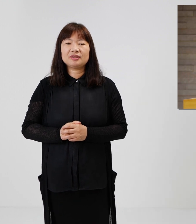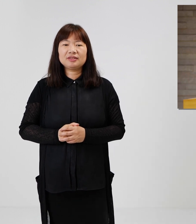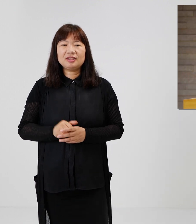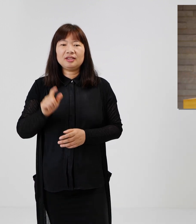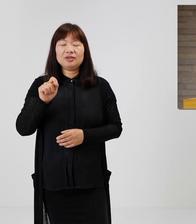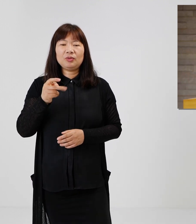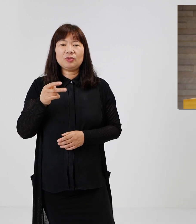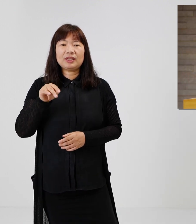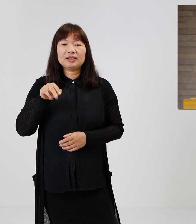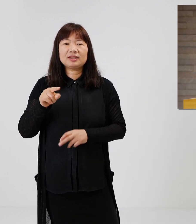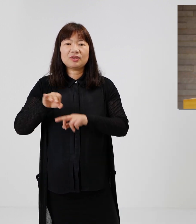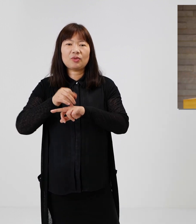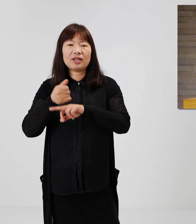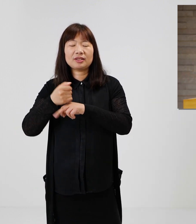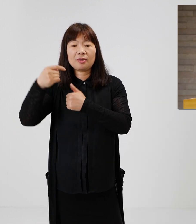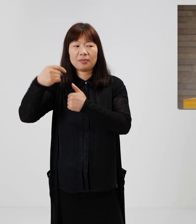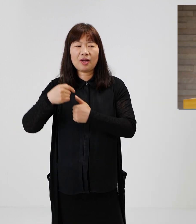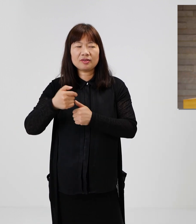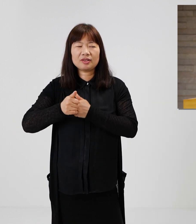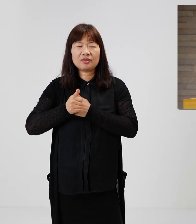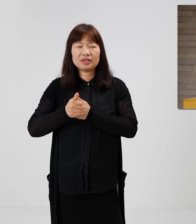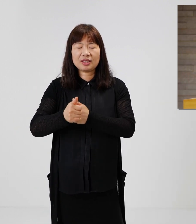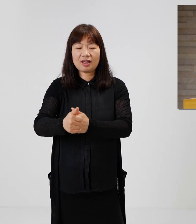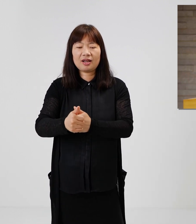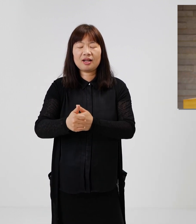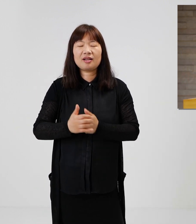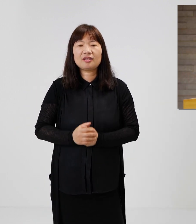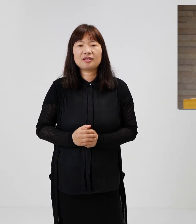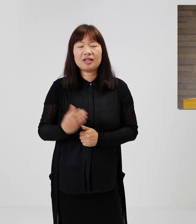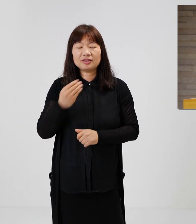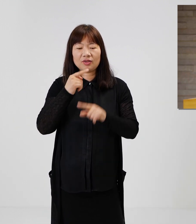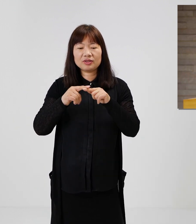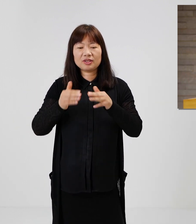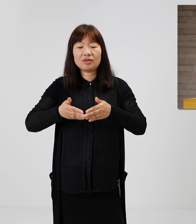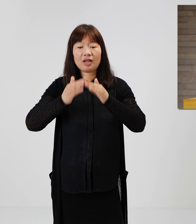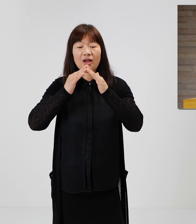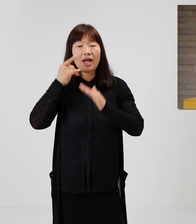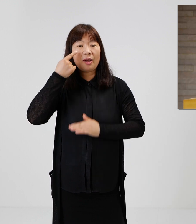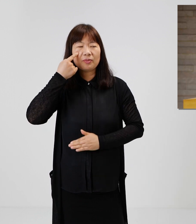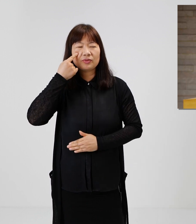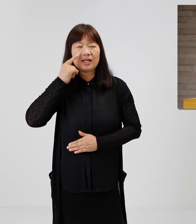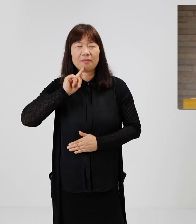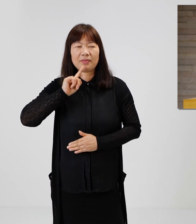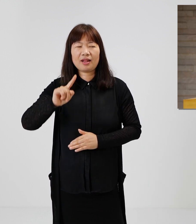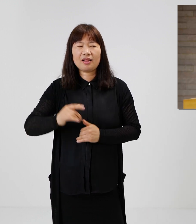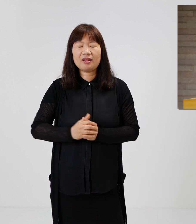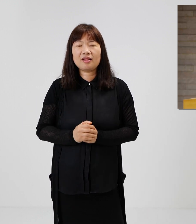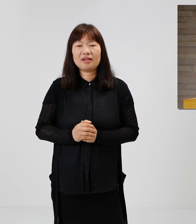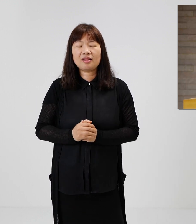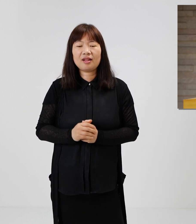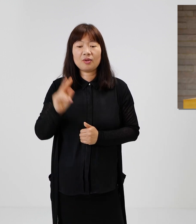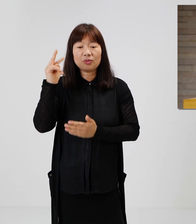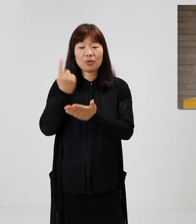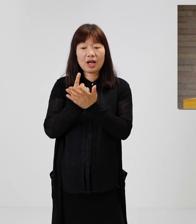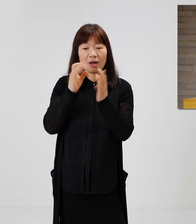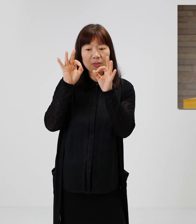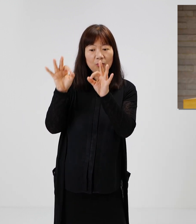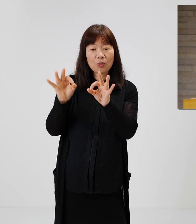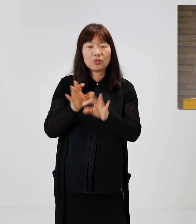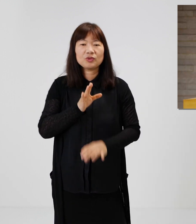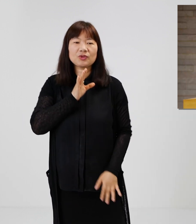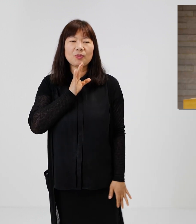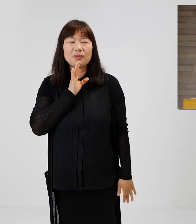고레스 왕의 명령대로 성전을 짓자. 근데 돌아와 보니까